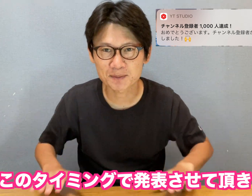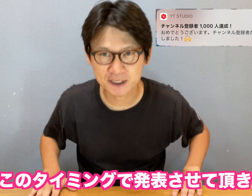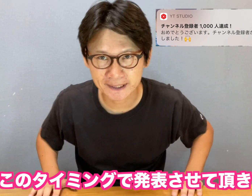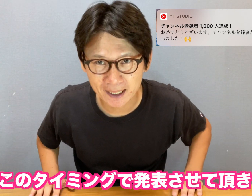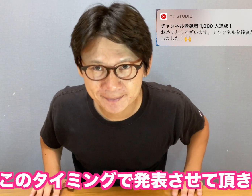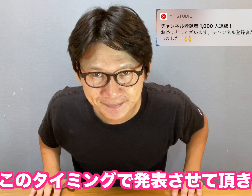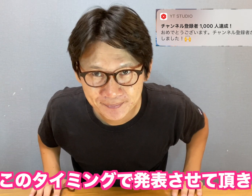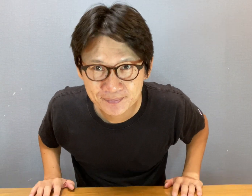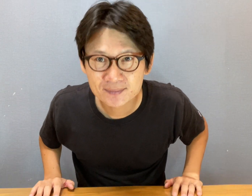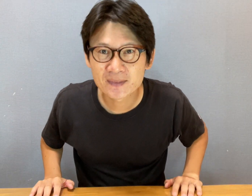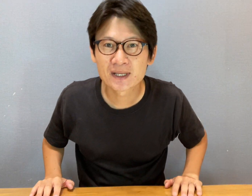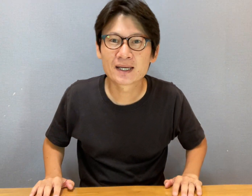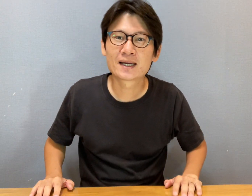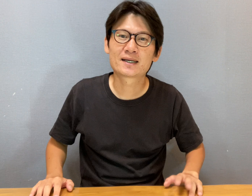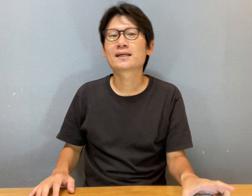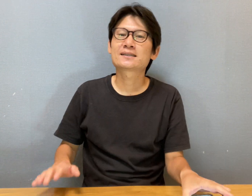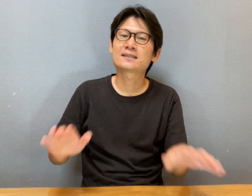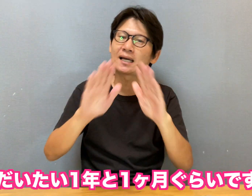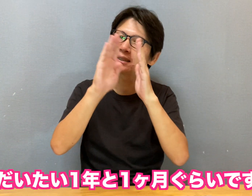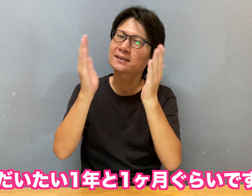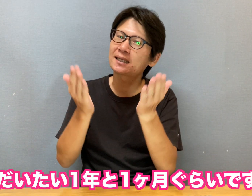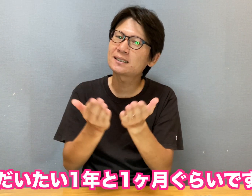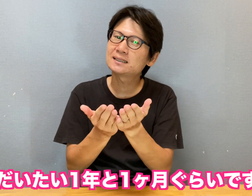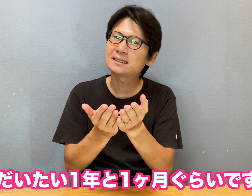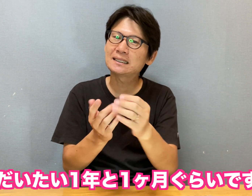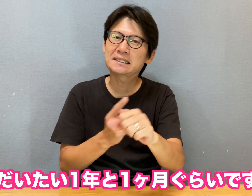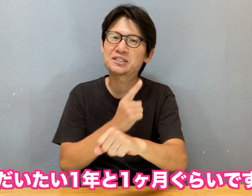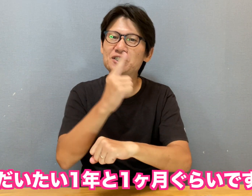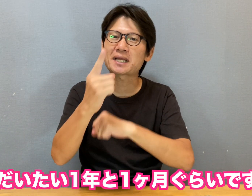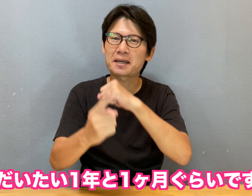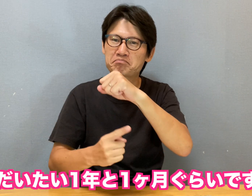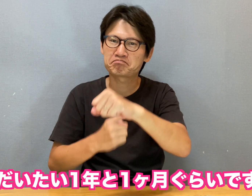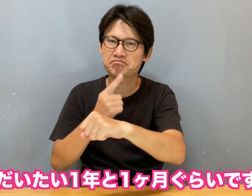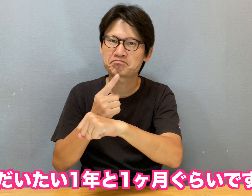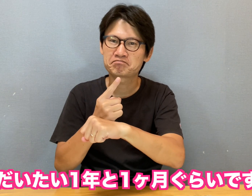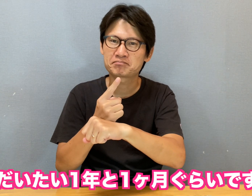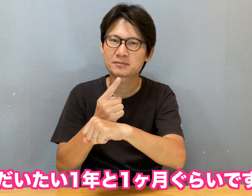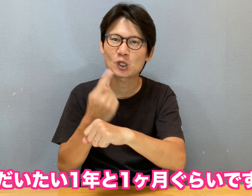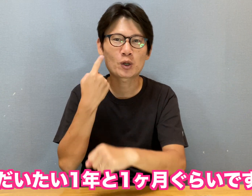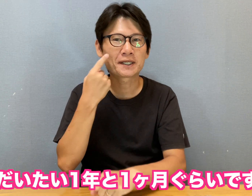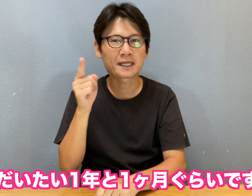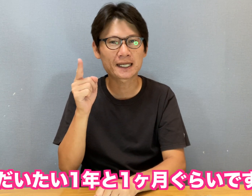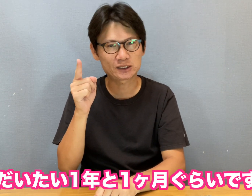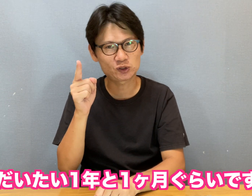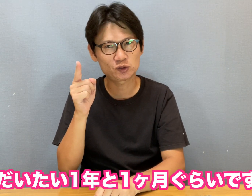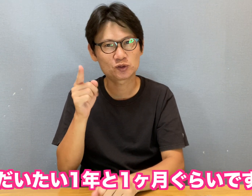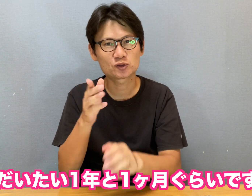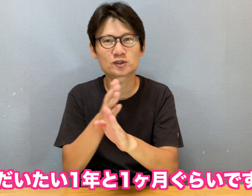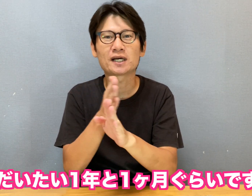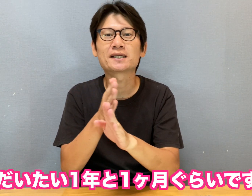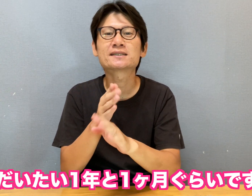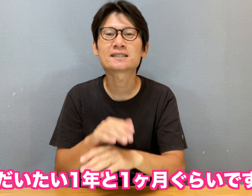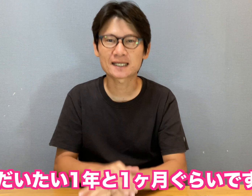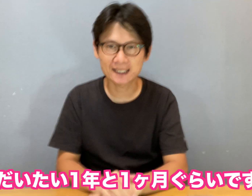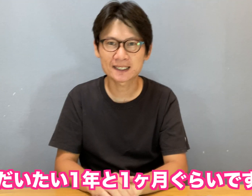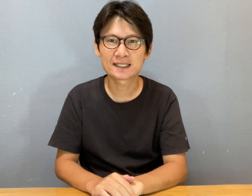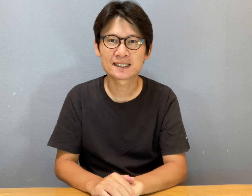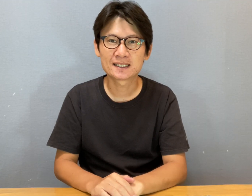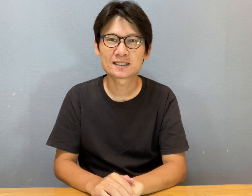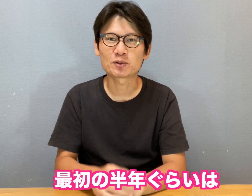ました。大体1年と1ヶ月。ぐらいですね。で、私